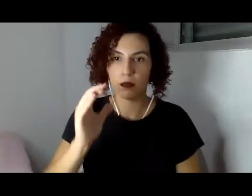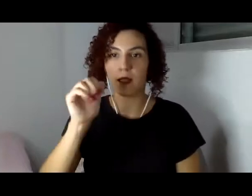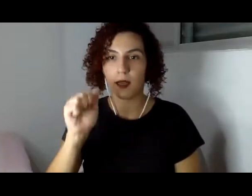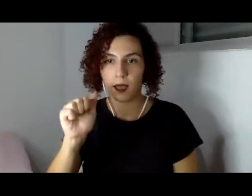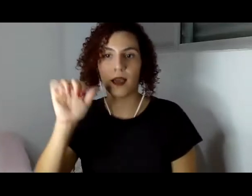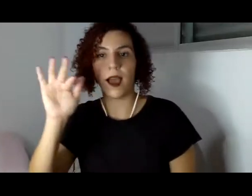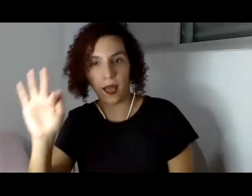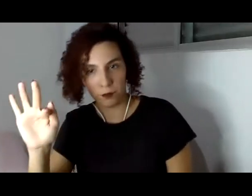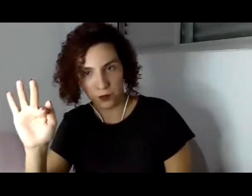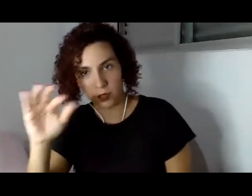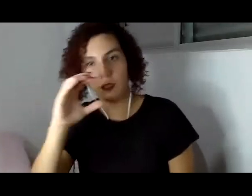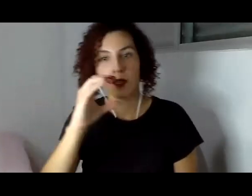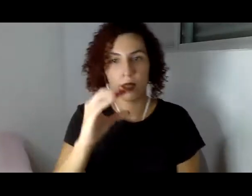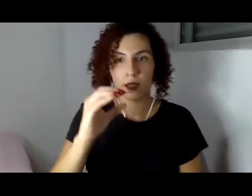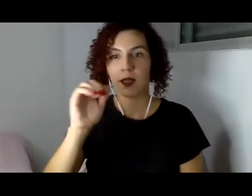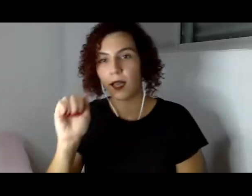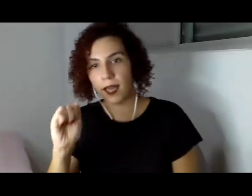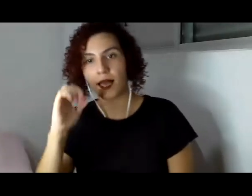é CAF,